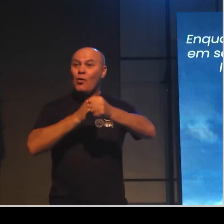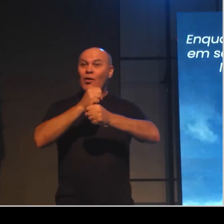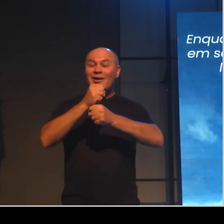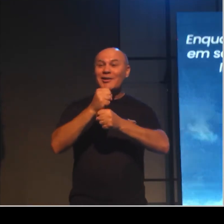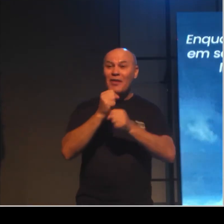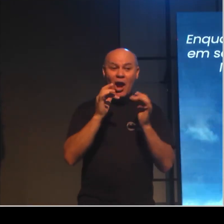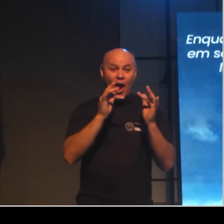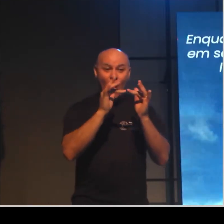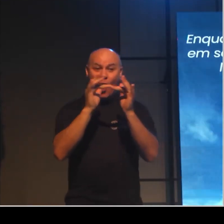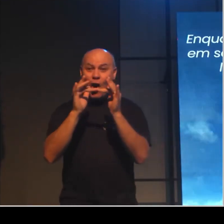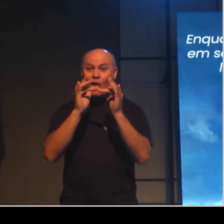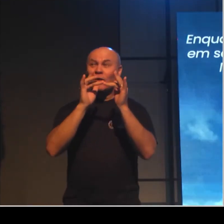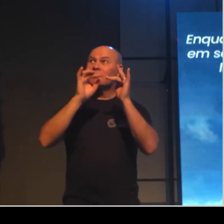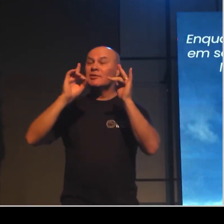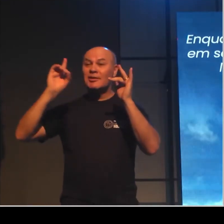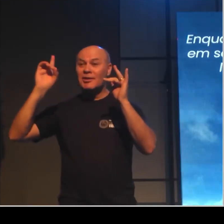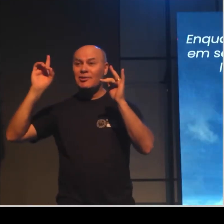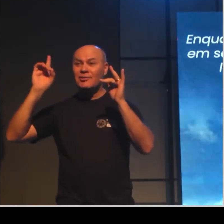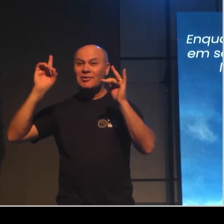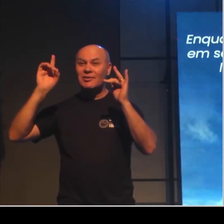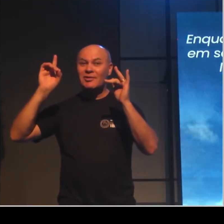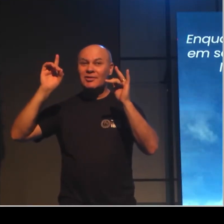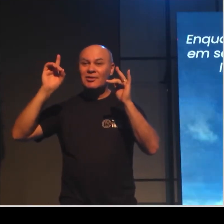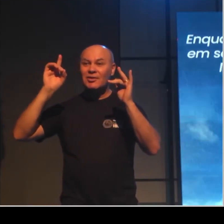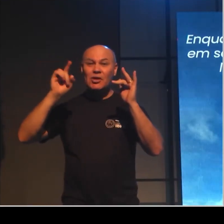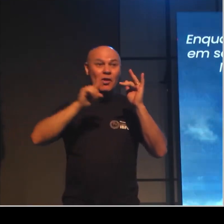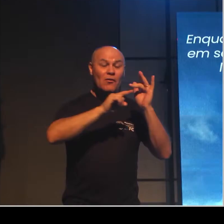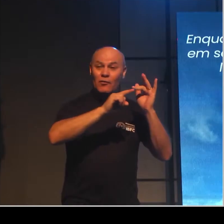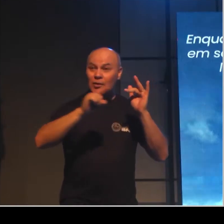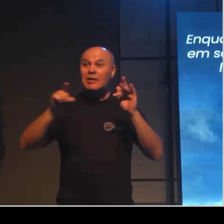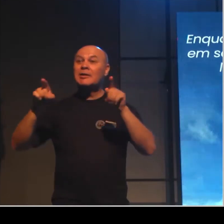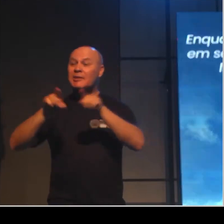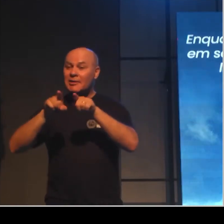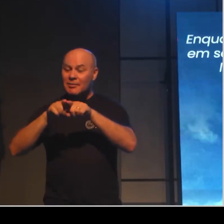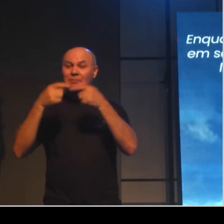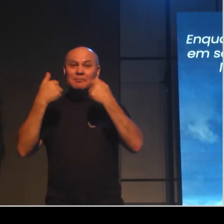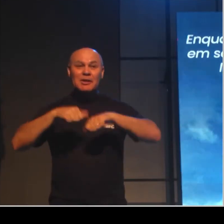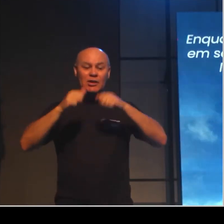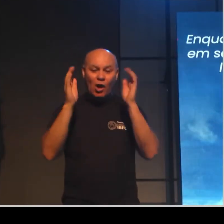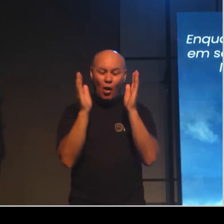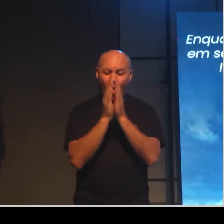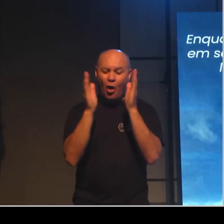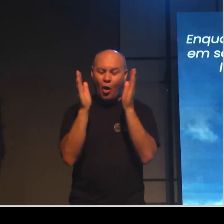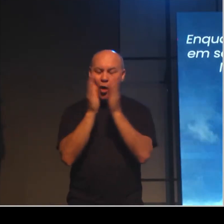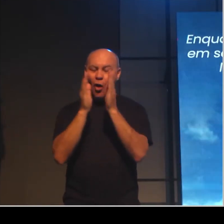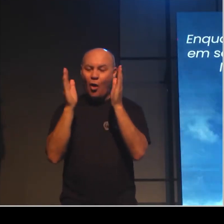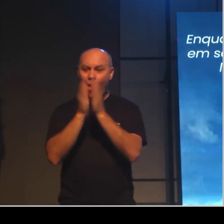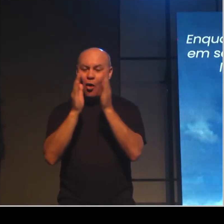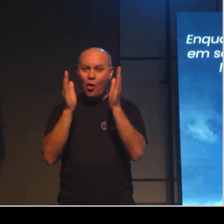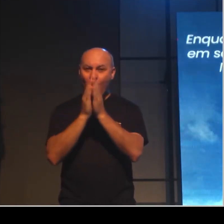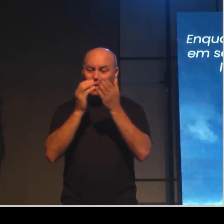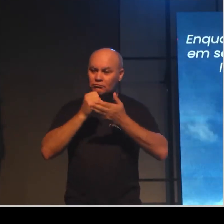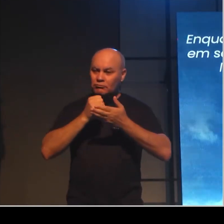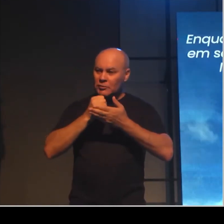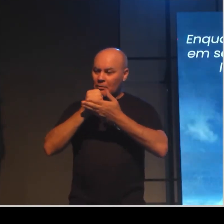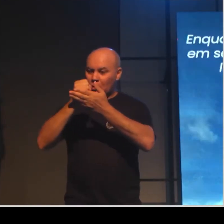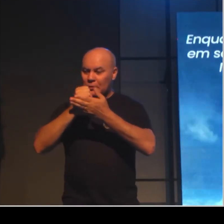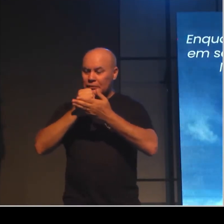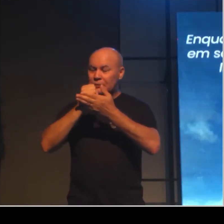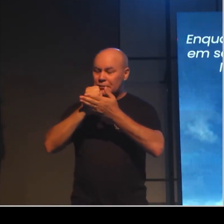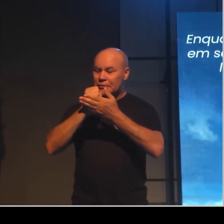Você precisa cooperar com o plano de Deus. Você quer a bênção de Deus nos seus negócios?